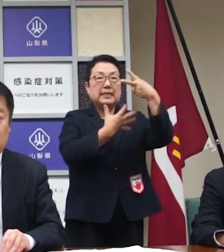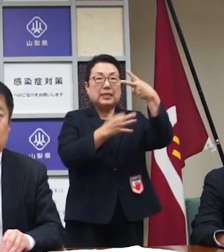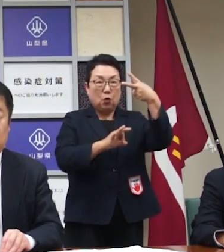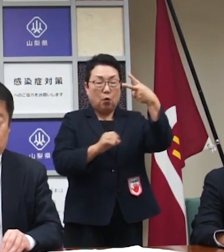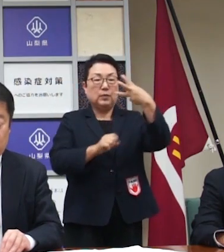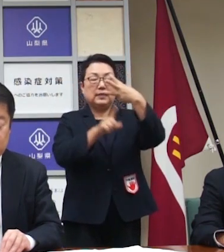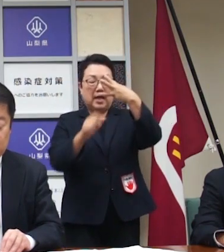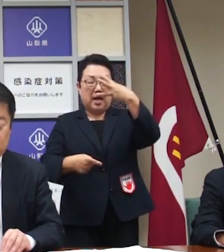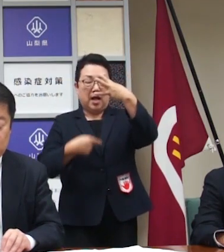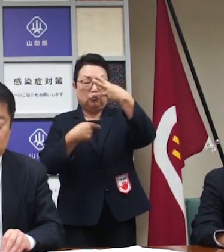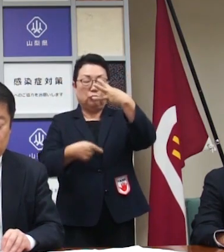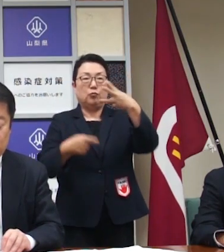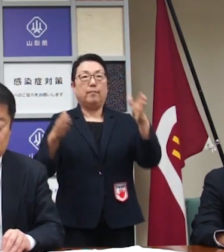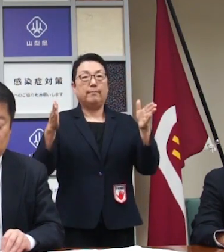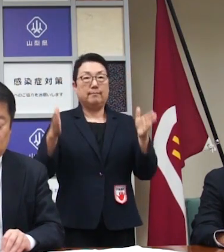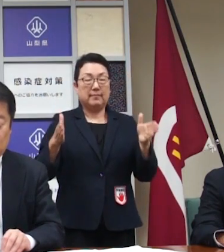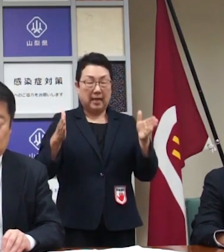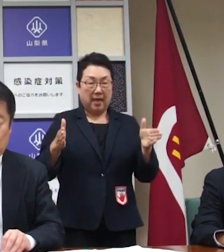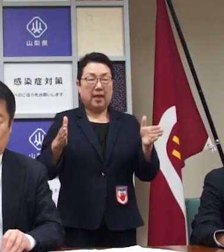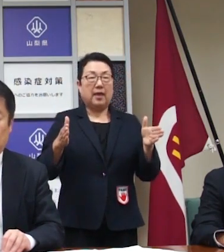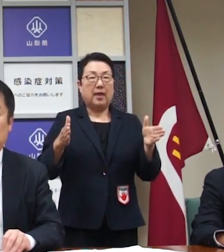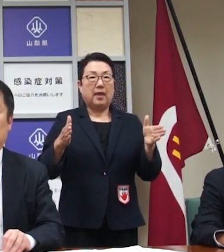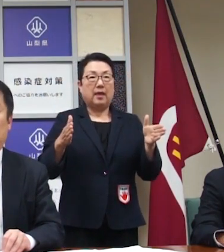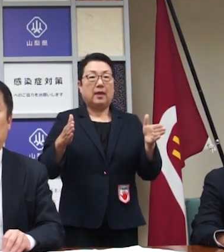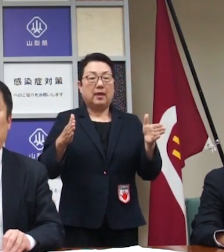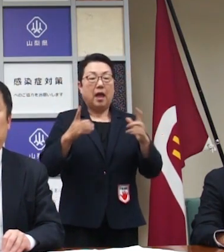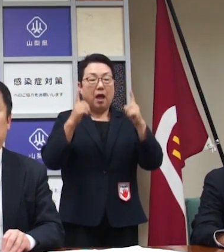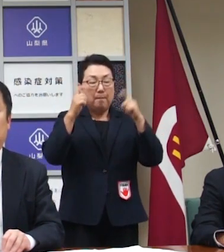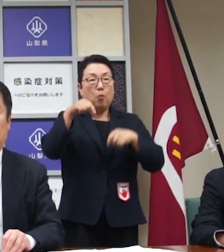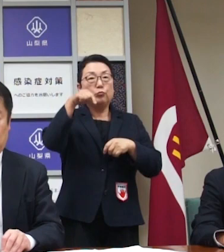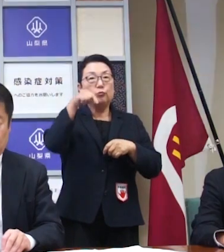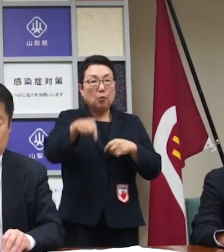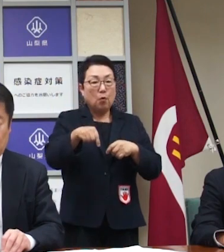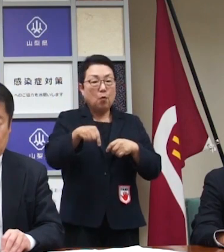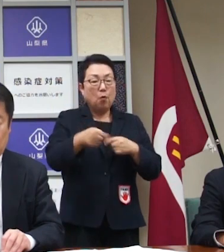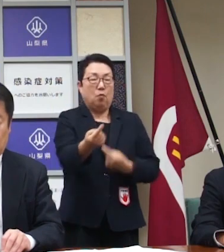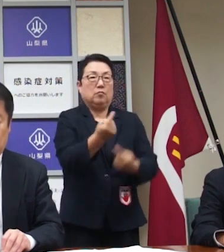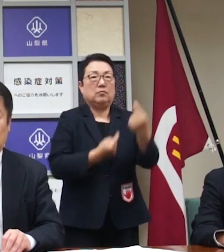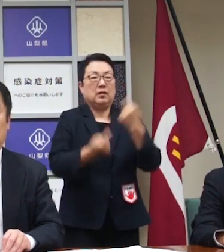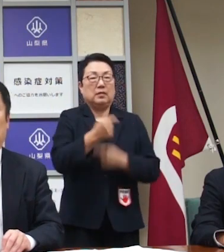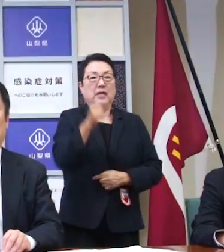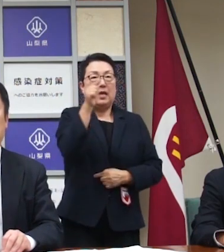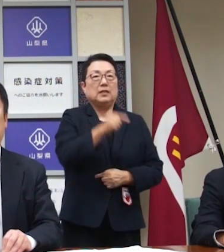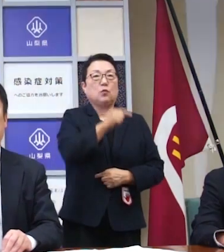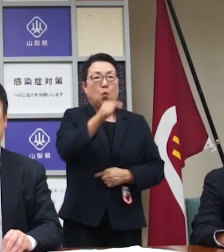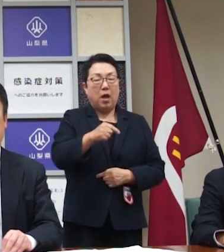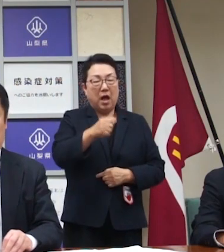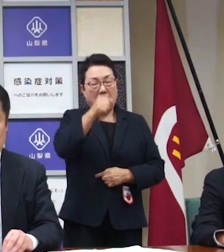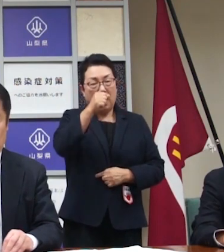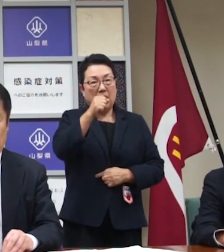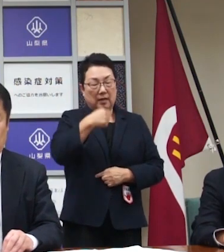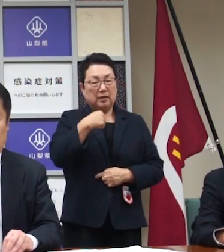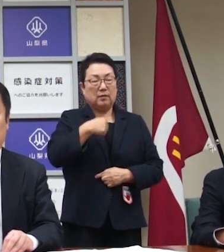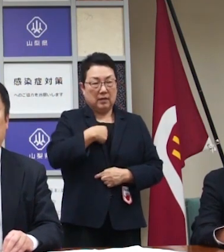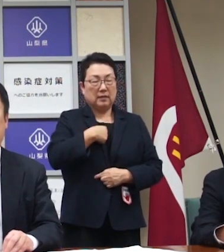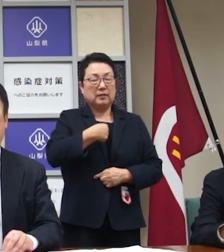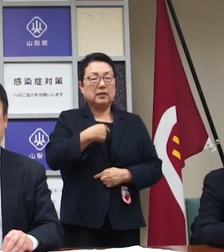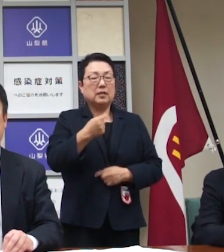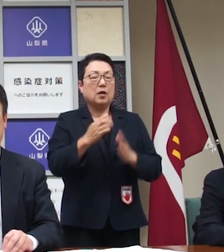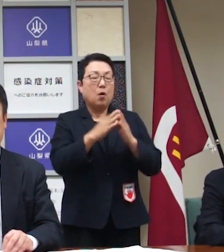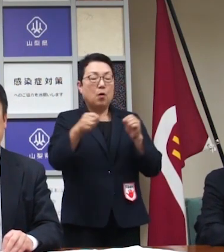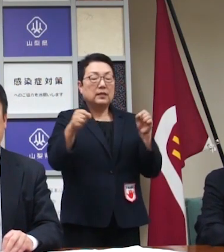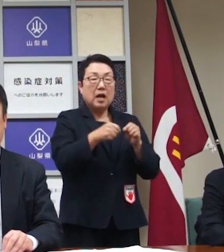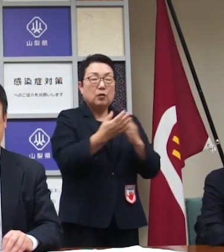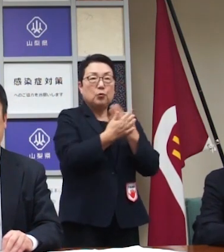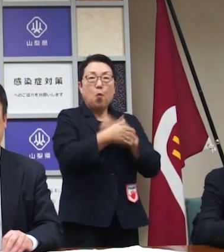から3月1日日曜日に、当該牧場を訪れた方は、症状の有無にかかわらず、最寄りの保